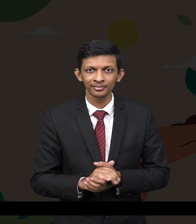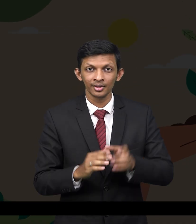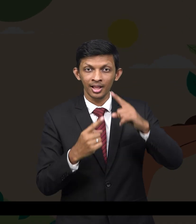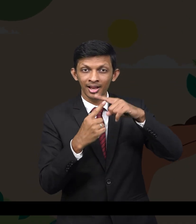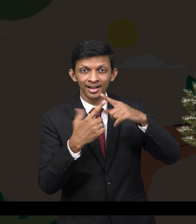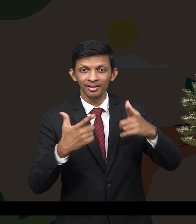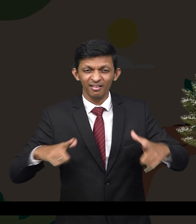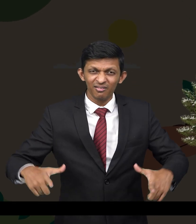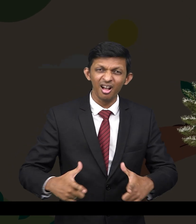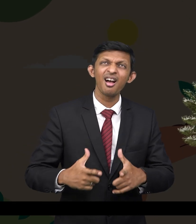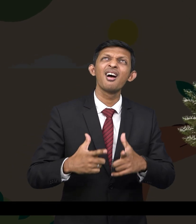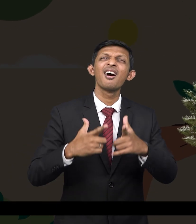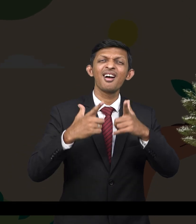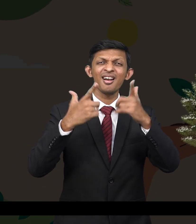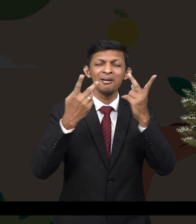पेड़,